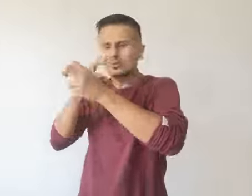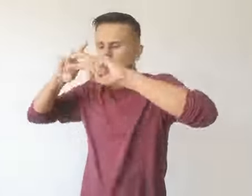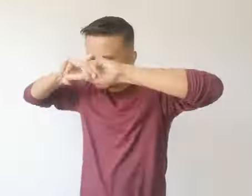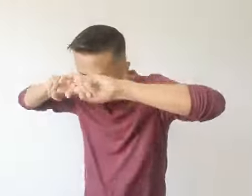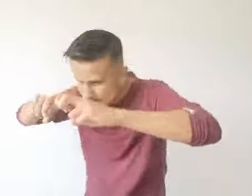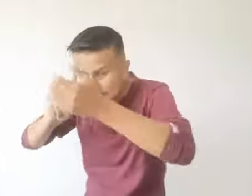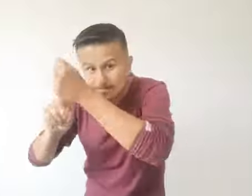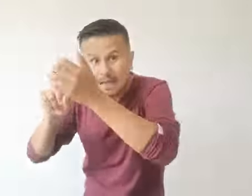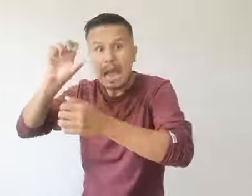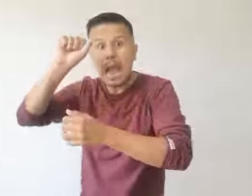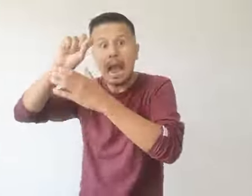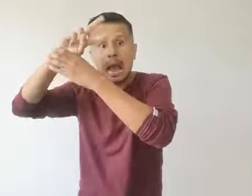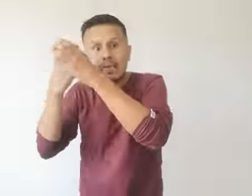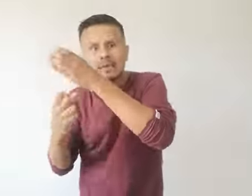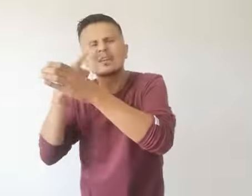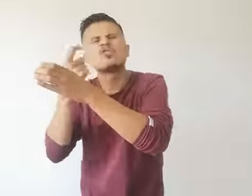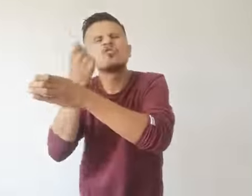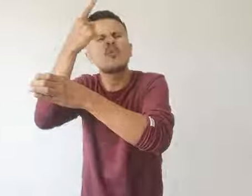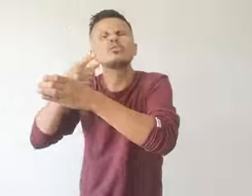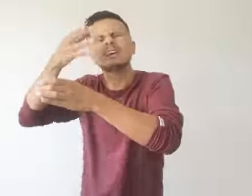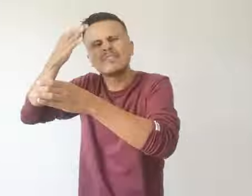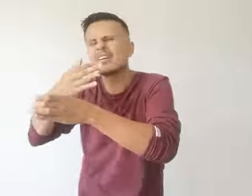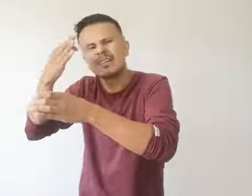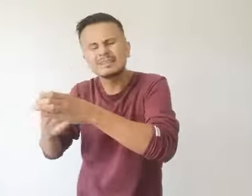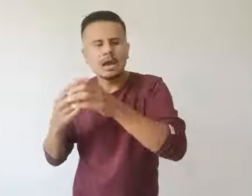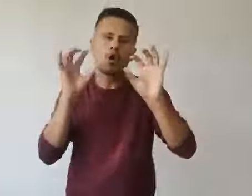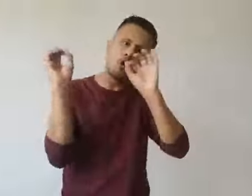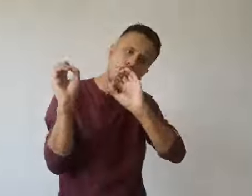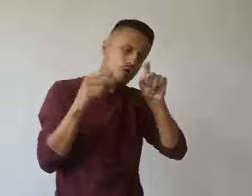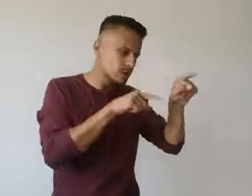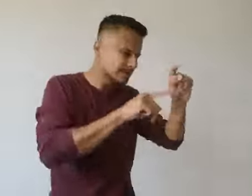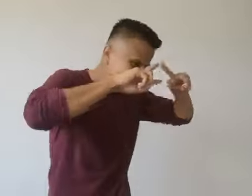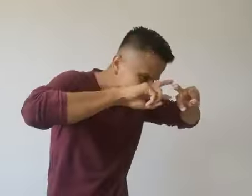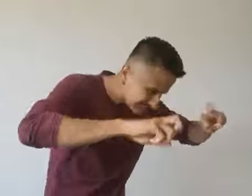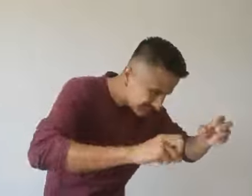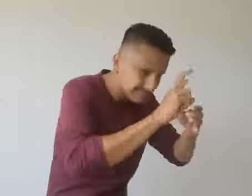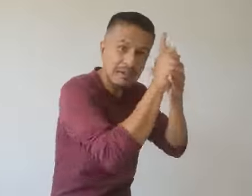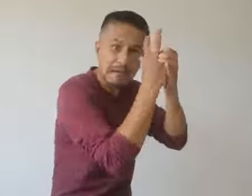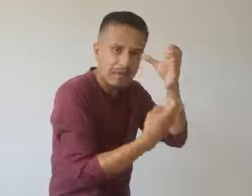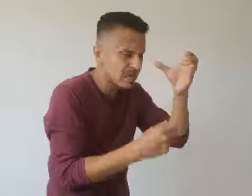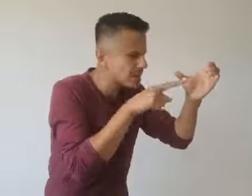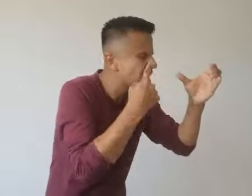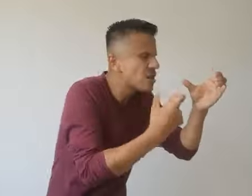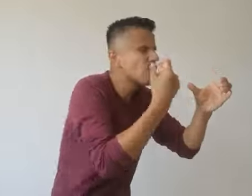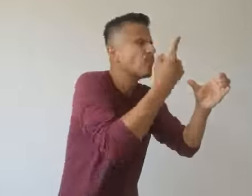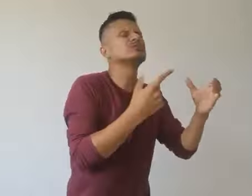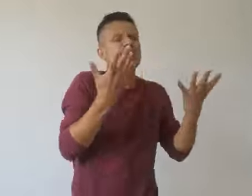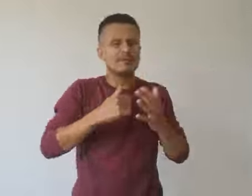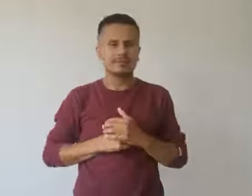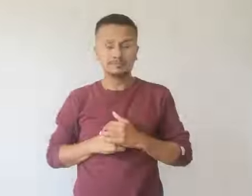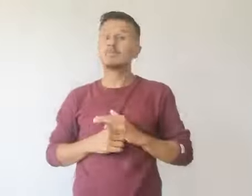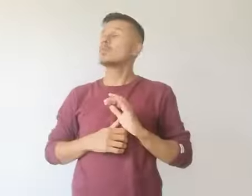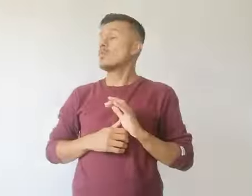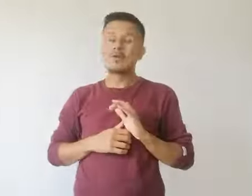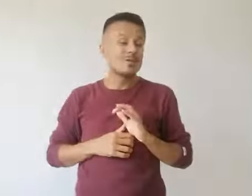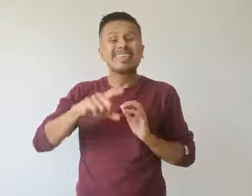nada. Digo, el ADN por sí solo no dice nada. Pero fíjate por que deberían compararlo con algún otro ADN que sí sepa de quién